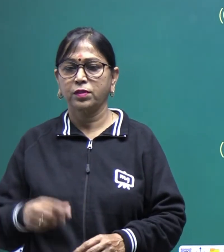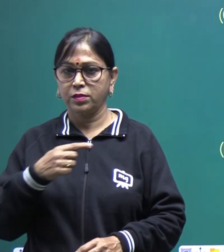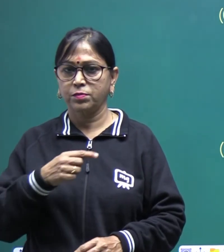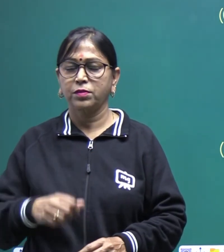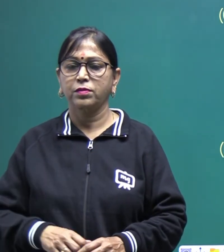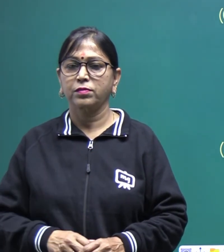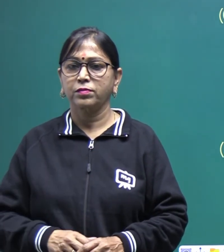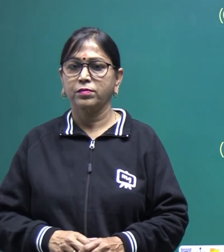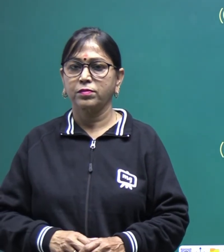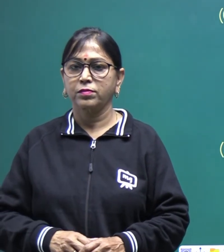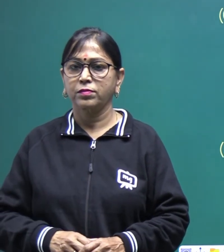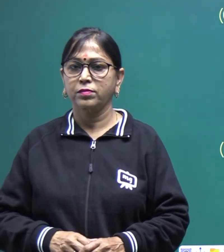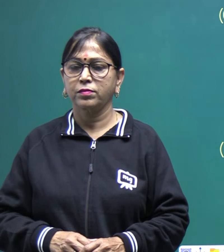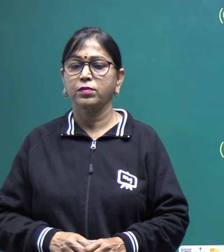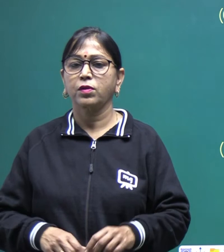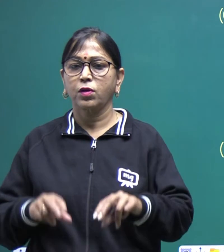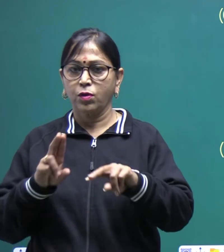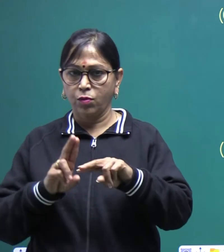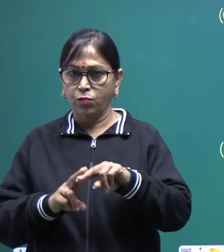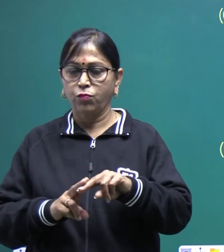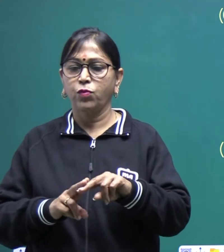इसमें फ्लोरीन के 2